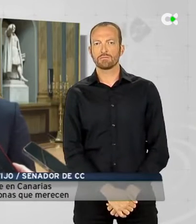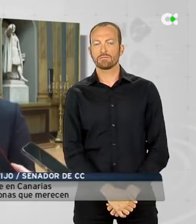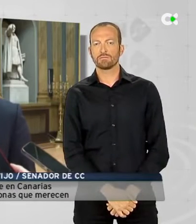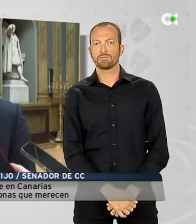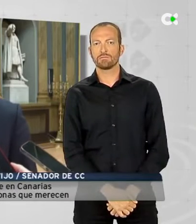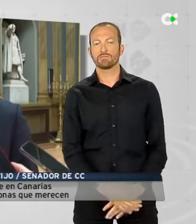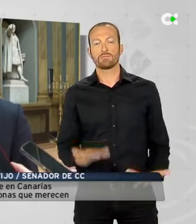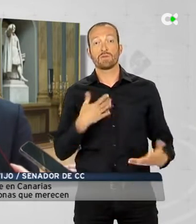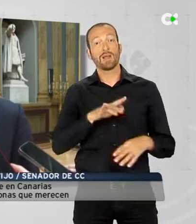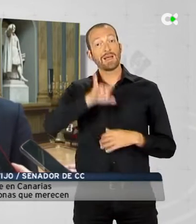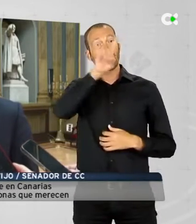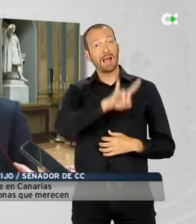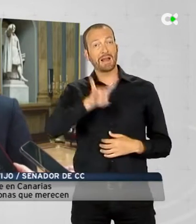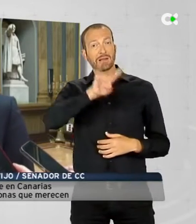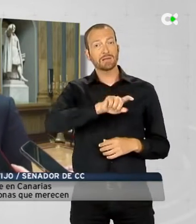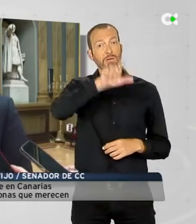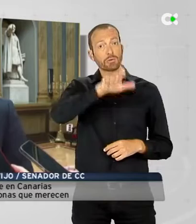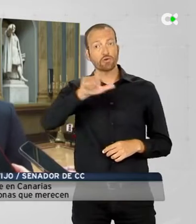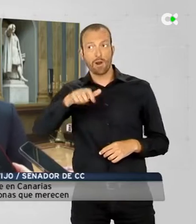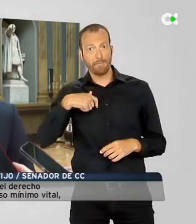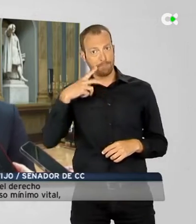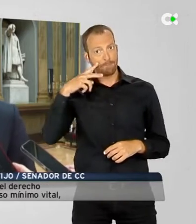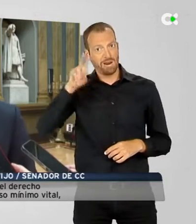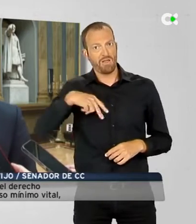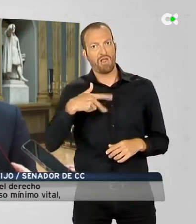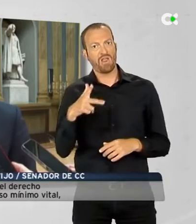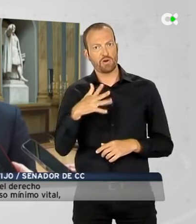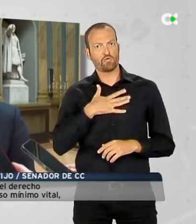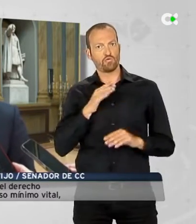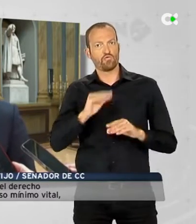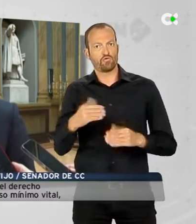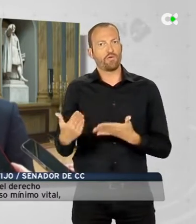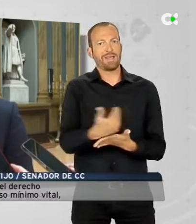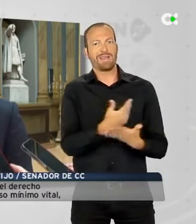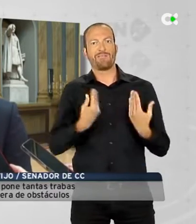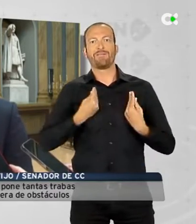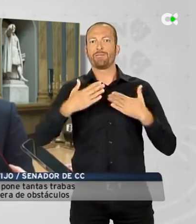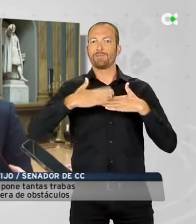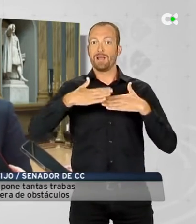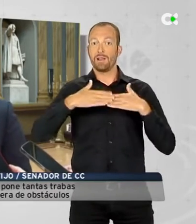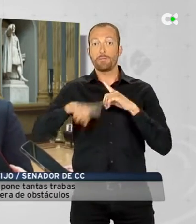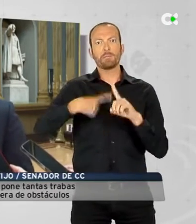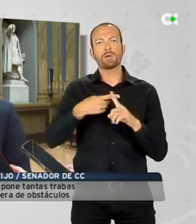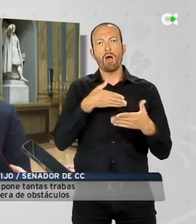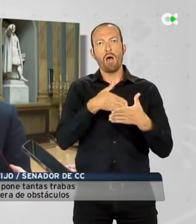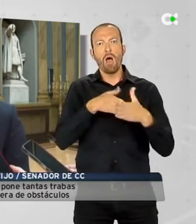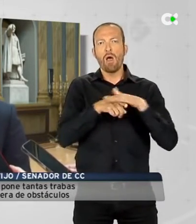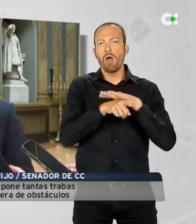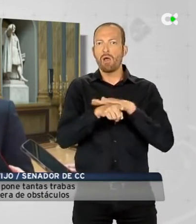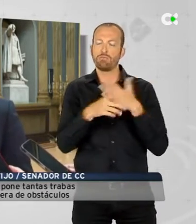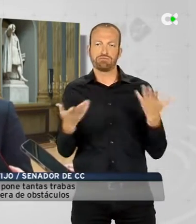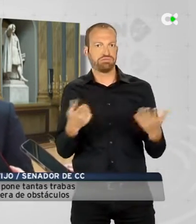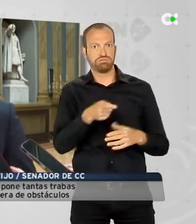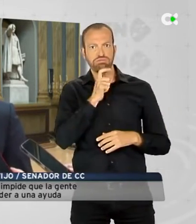No es que en Canarias no haya personas que merecen y tienen el derecho a ese ingreso mínimo vital, sino que se les ponen tantas trabas y es una carrera de